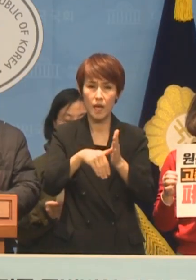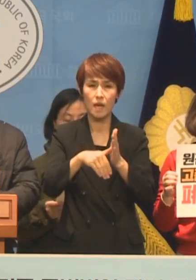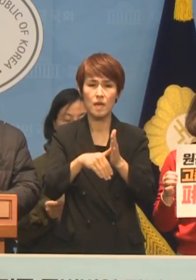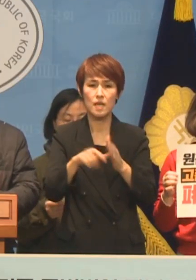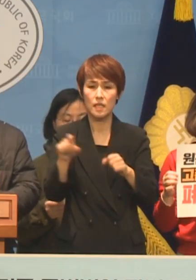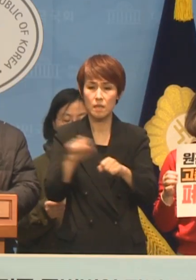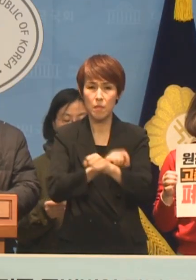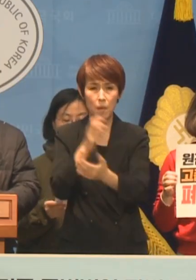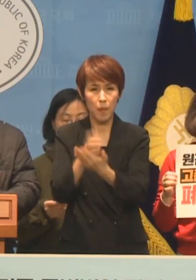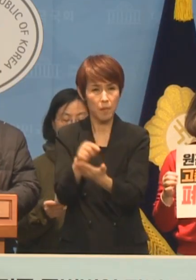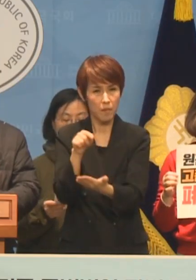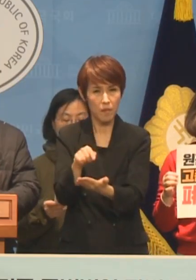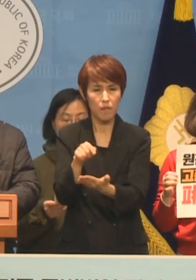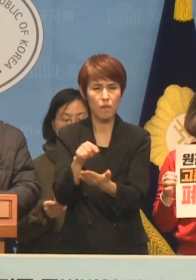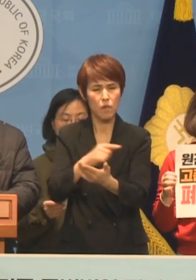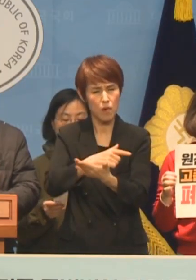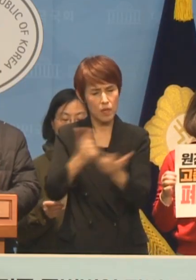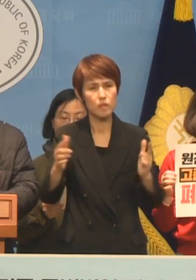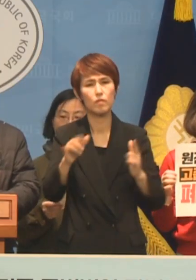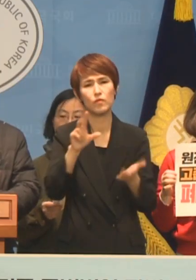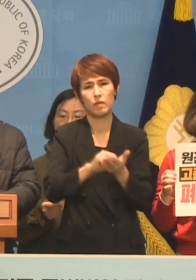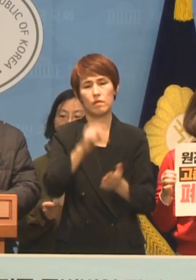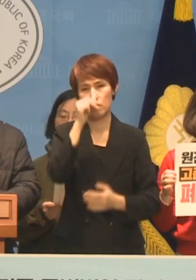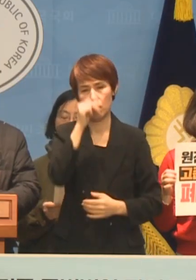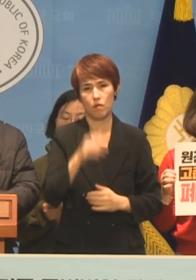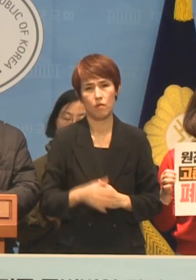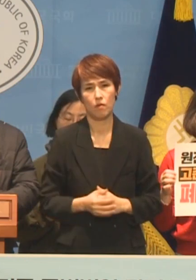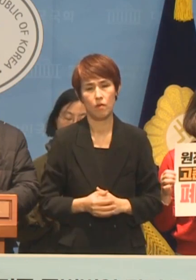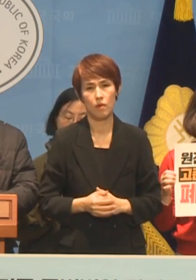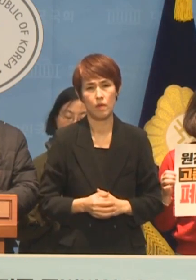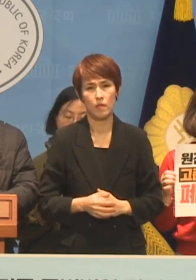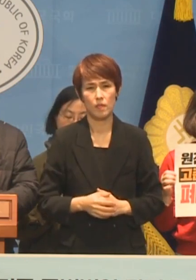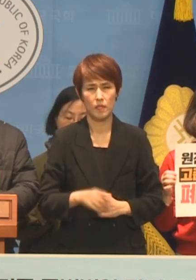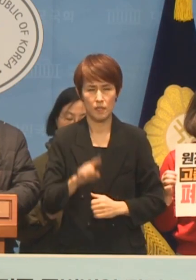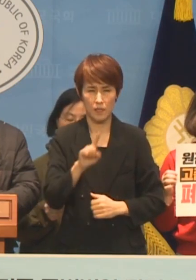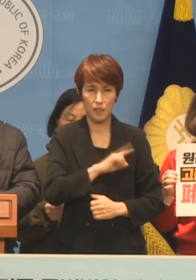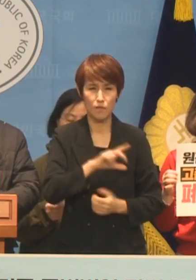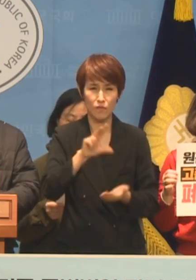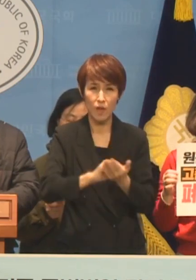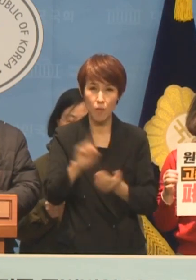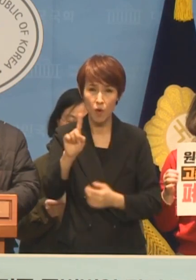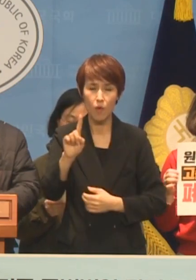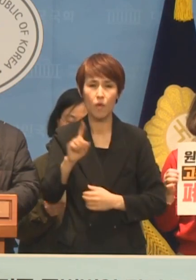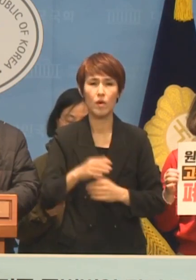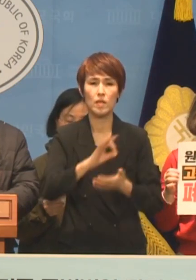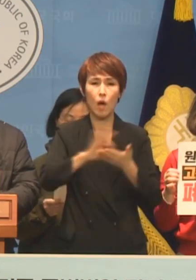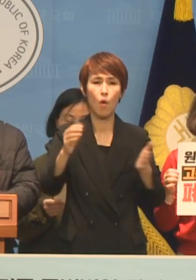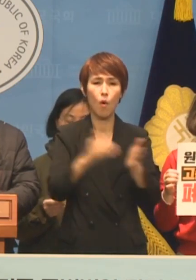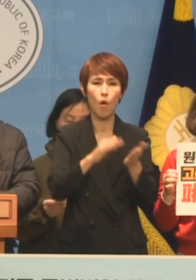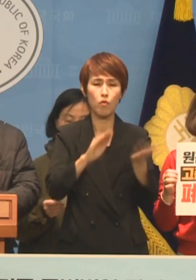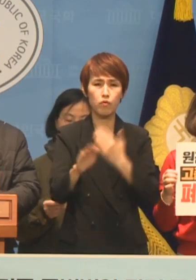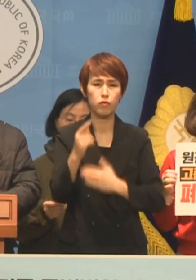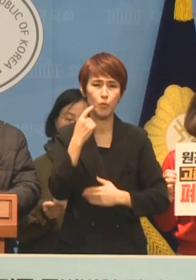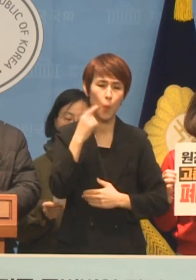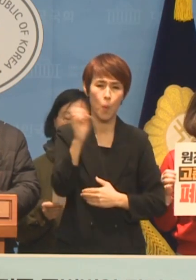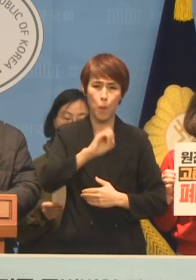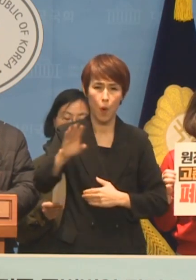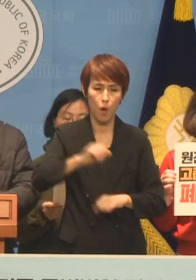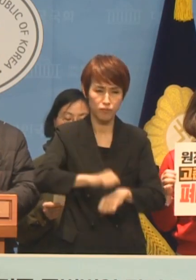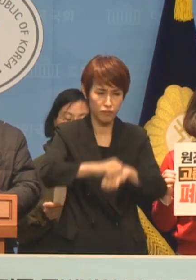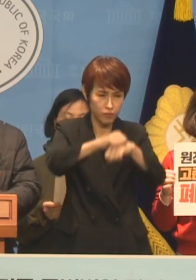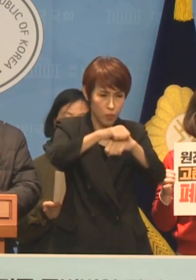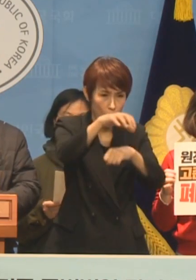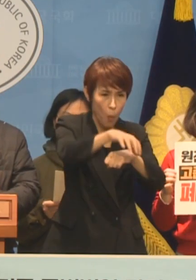고준위 특별법안은 여러 가지 문제가 있다. 가장 심각한 문제는 사용 후 핵연료 부진해 저장시설 건설 관련